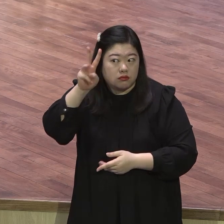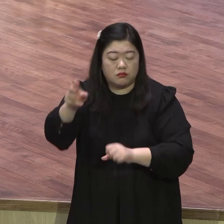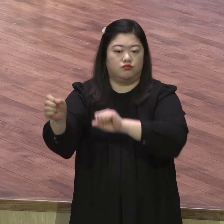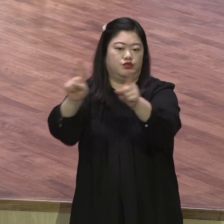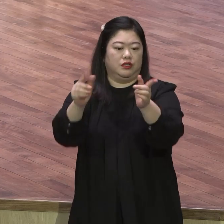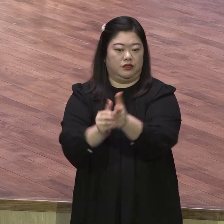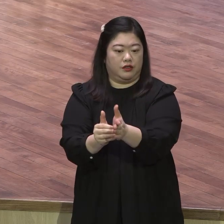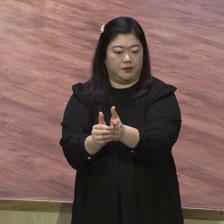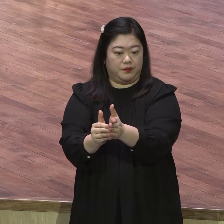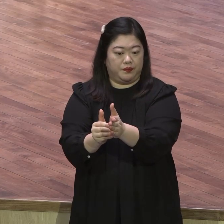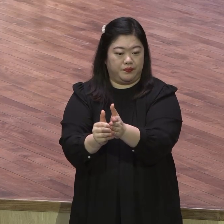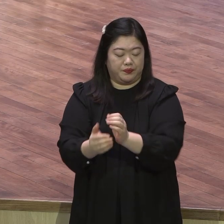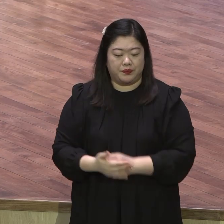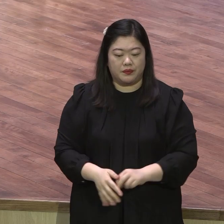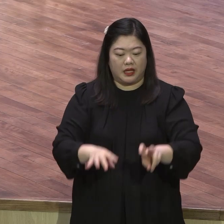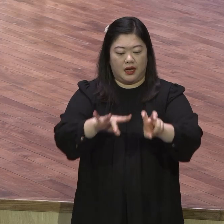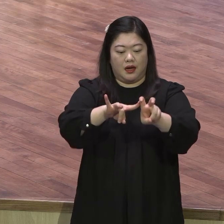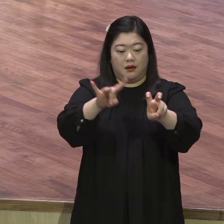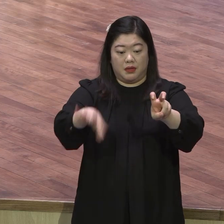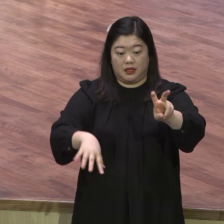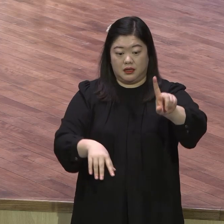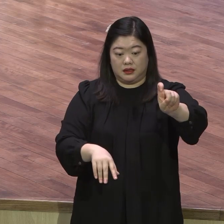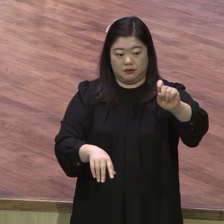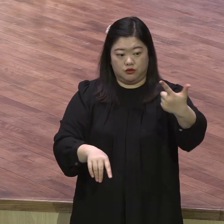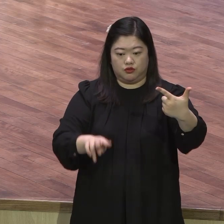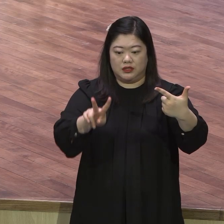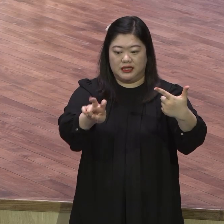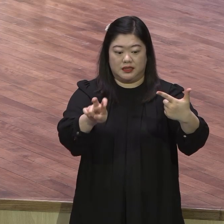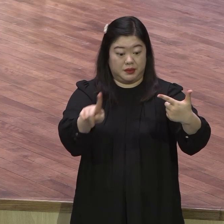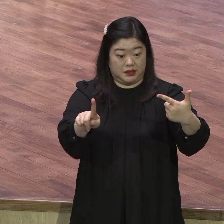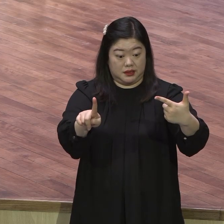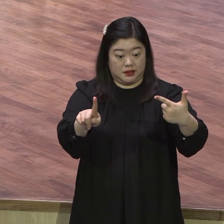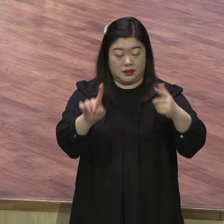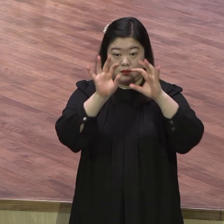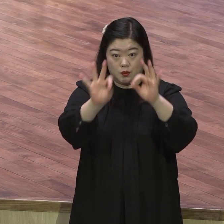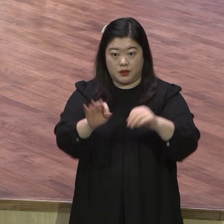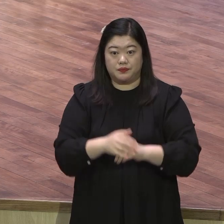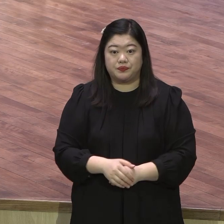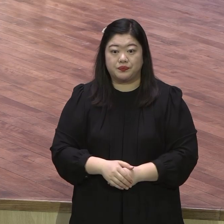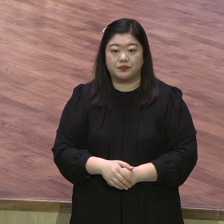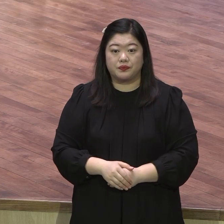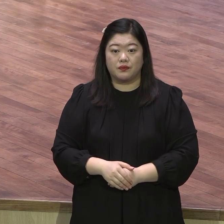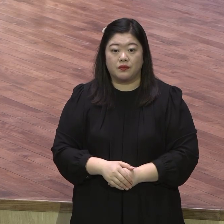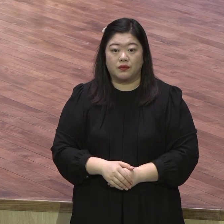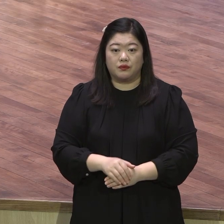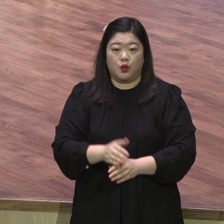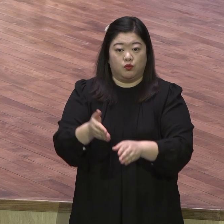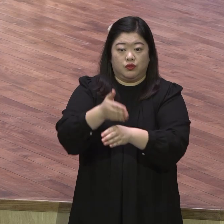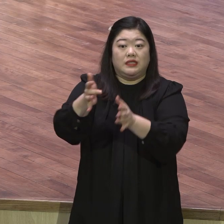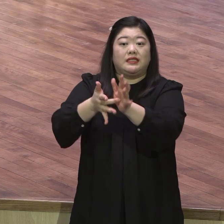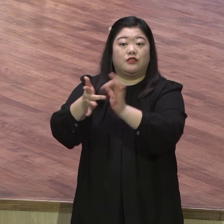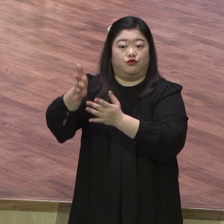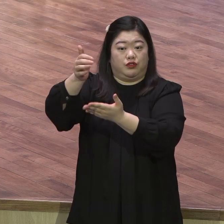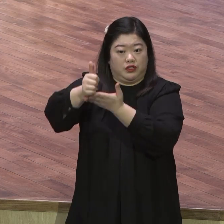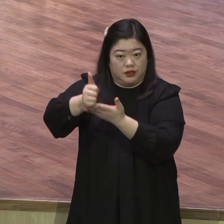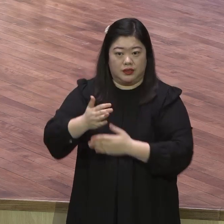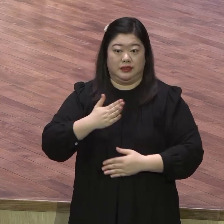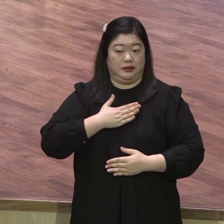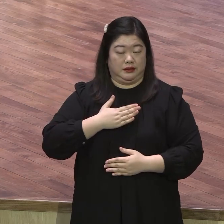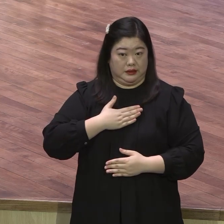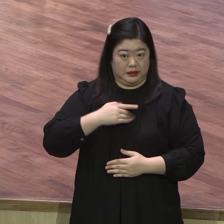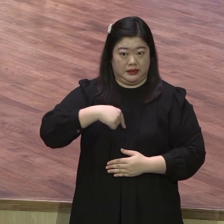마태복음 16장 21절에 보면 이 사실이 나옵니다. 이때로부터 예수의 시도께서 자기가